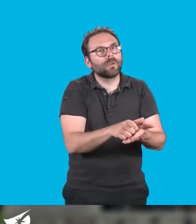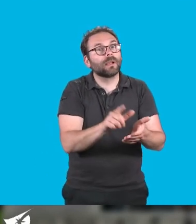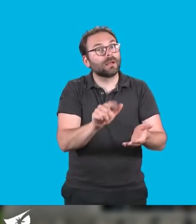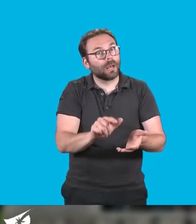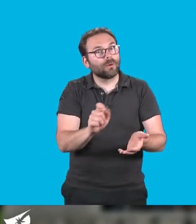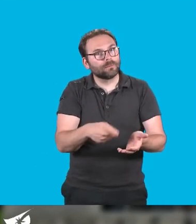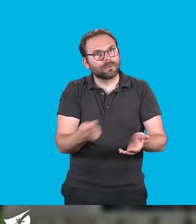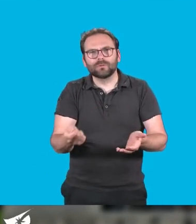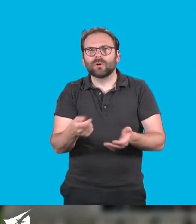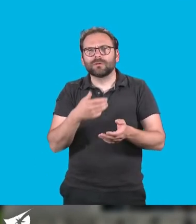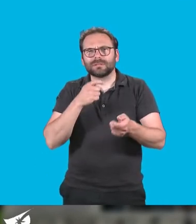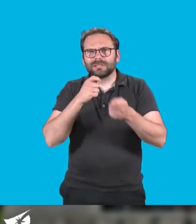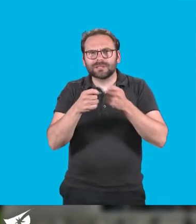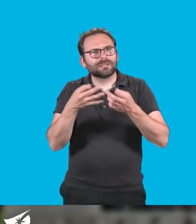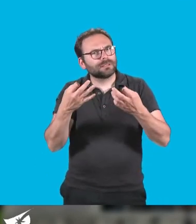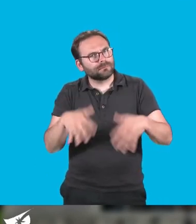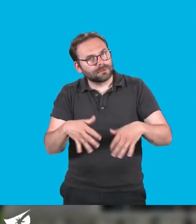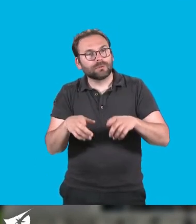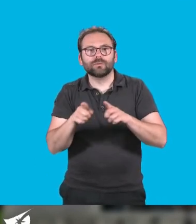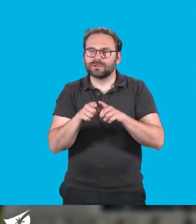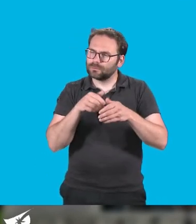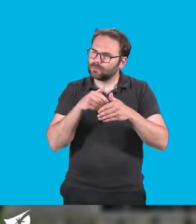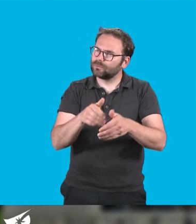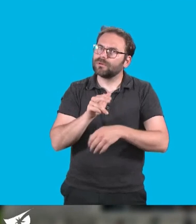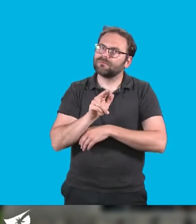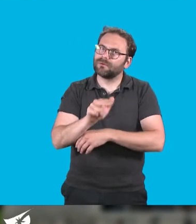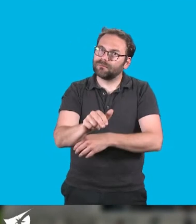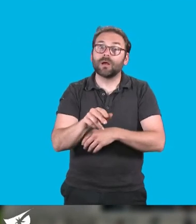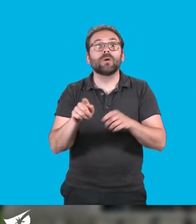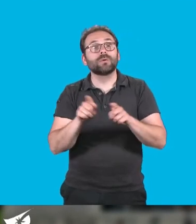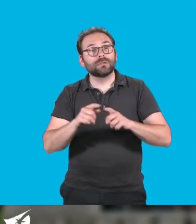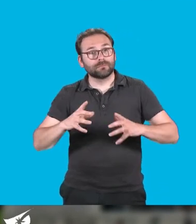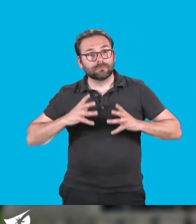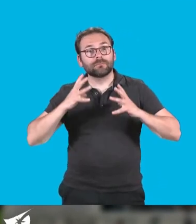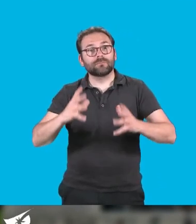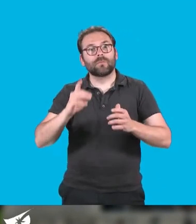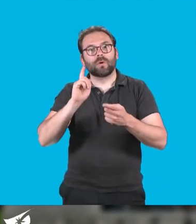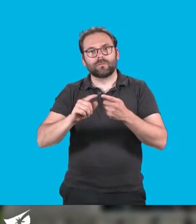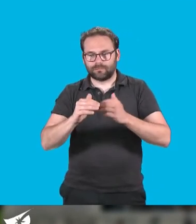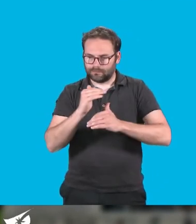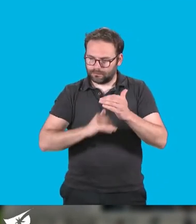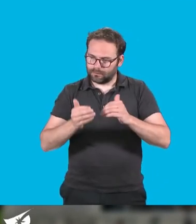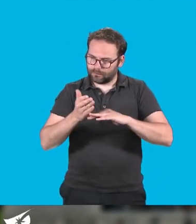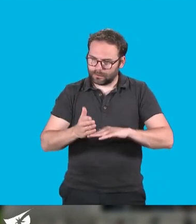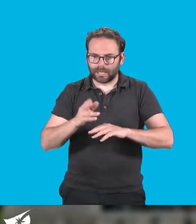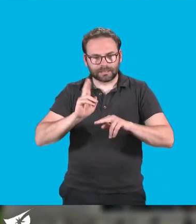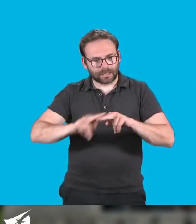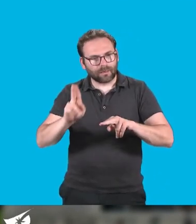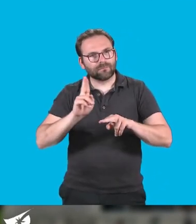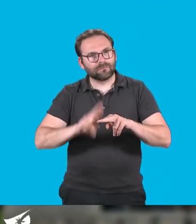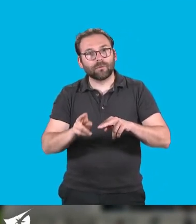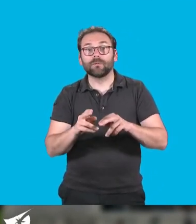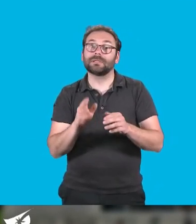bien évidemment entamé et ce que nous allons poursuivre, avec une volonté aussi de planifier ces travaux, et c'est le propre de ce